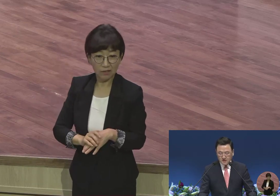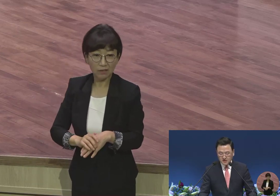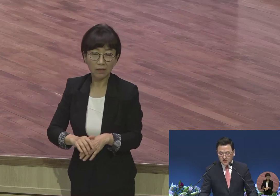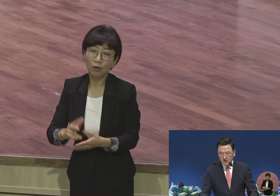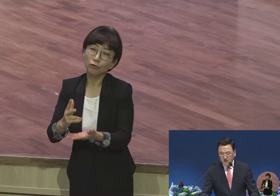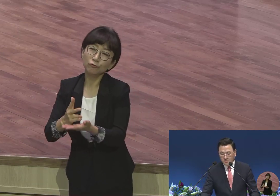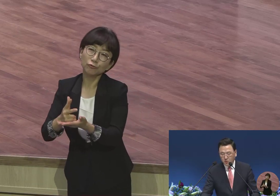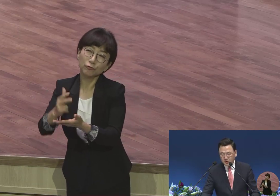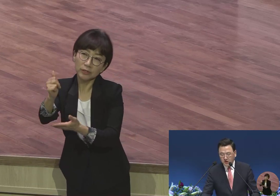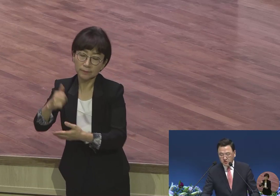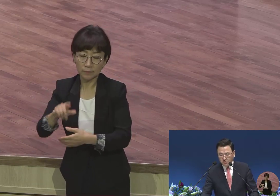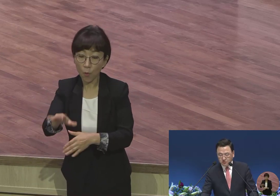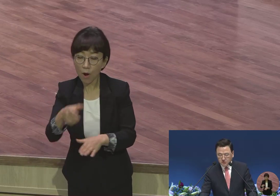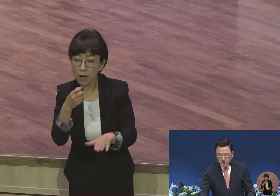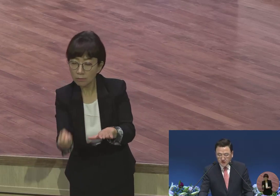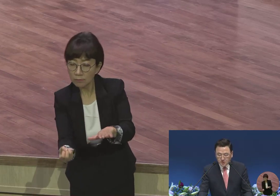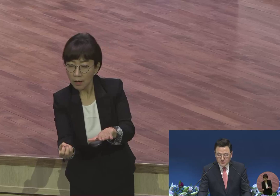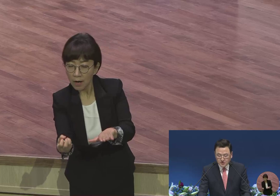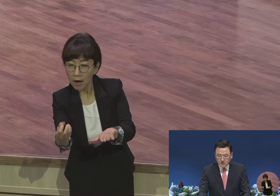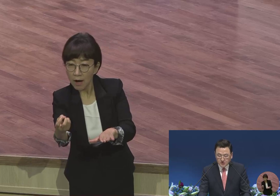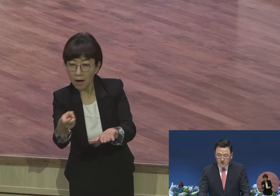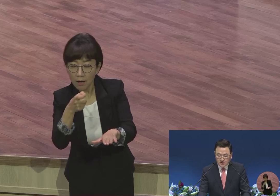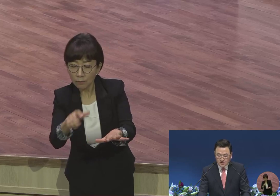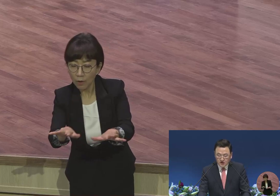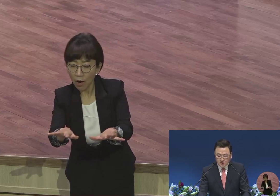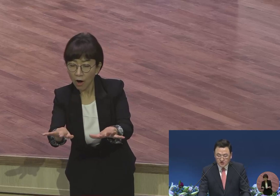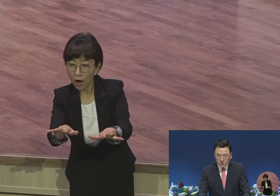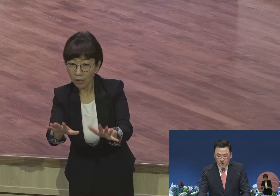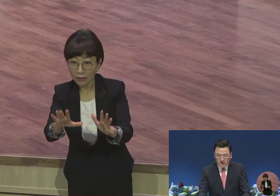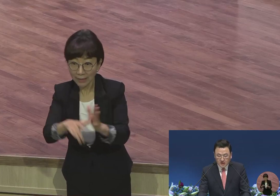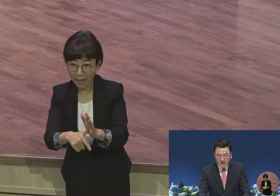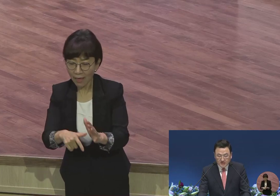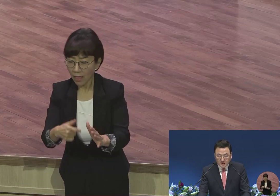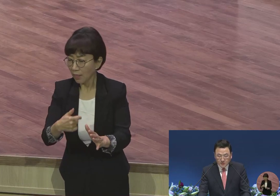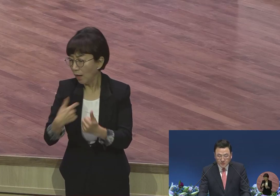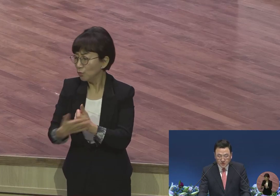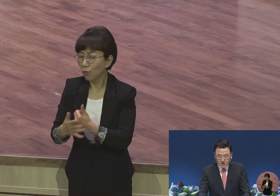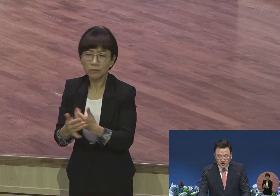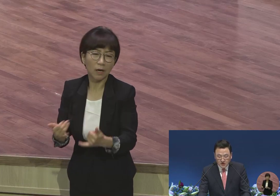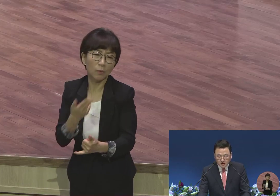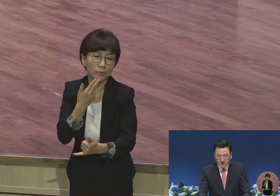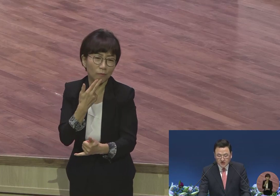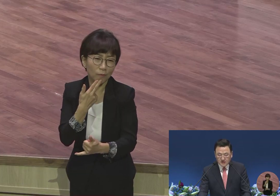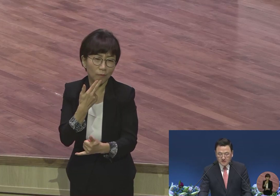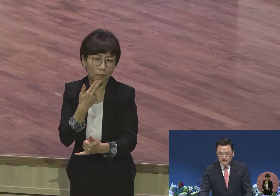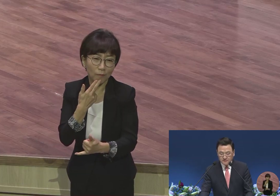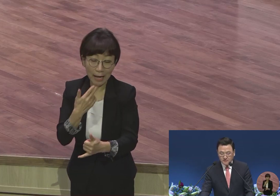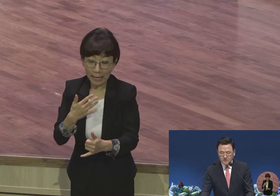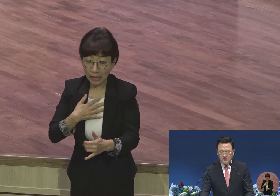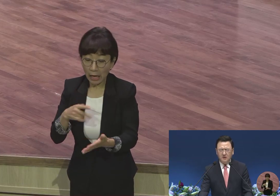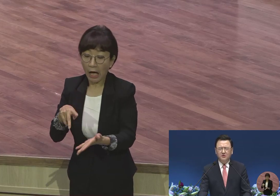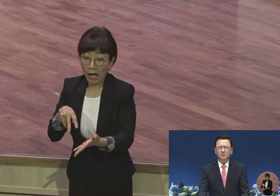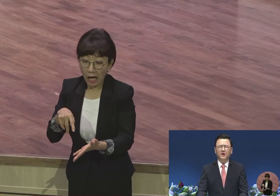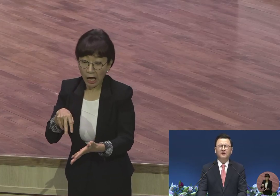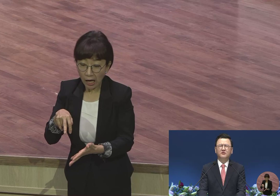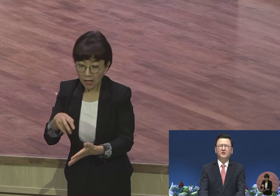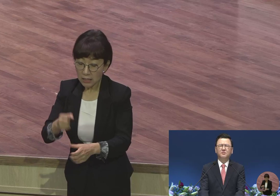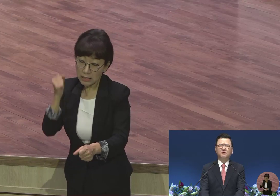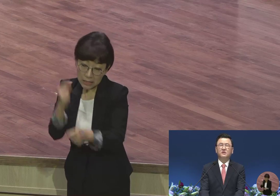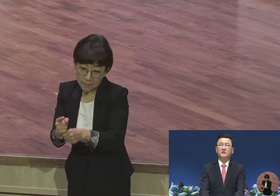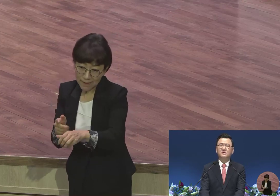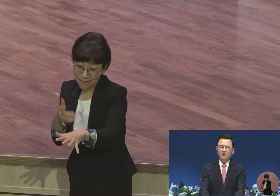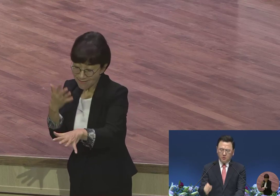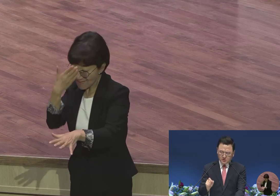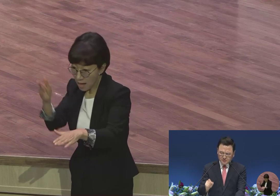때 나를 못에 넣어줄 사람이 없어 내가 가는 동안에 다른 사람이 먼저 내려가나이다. 38년